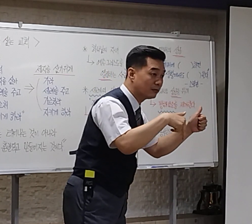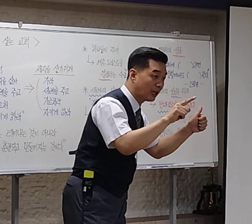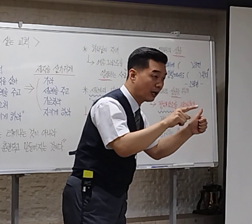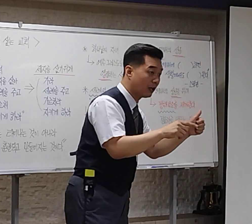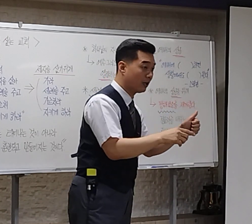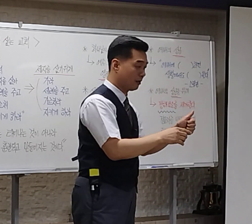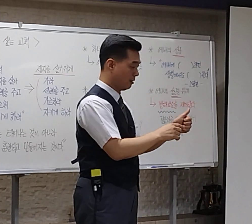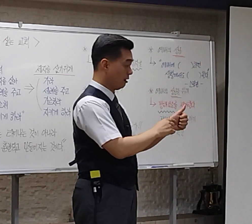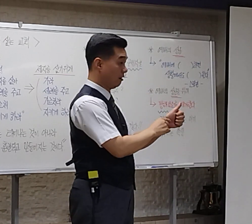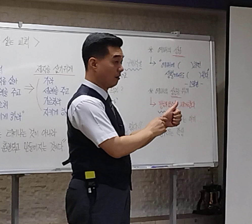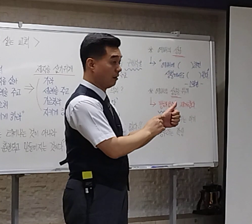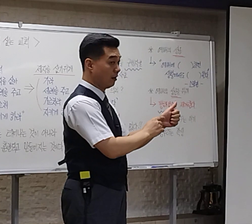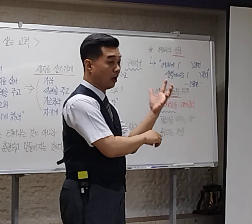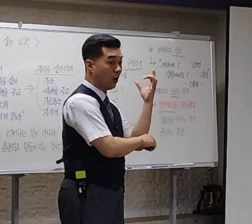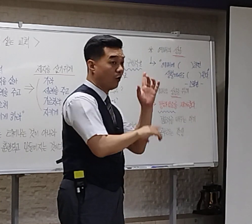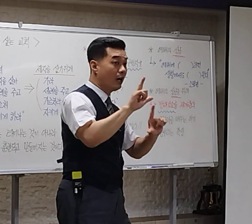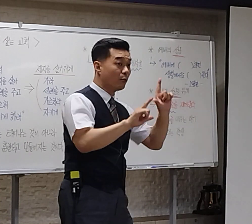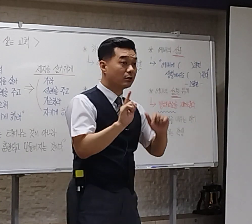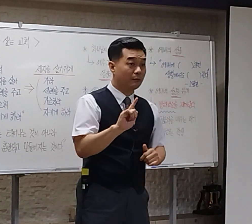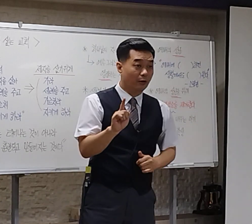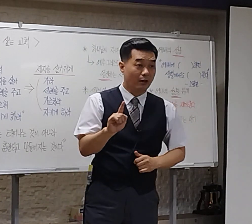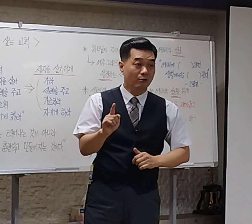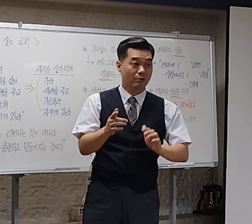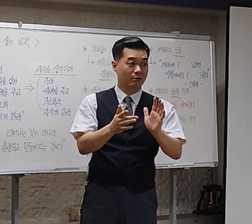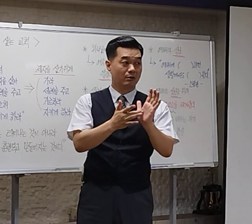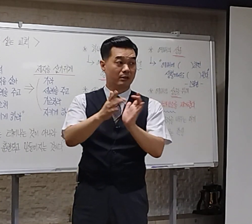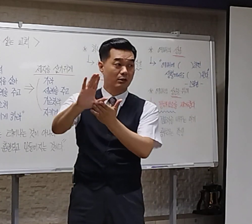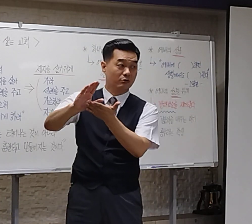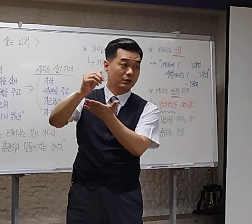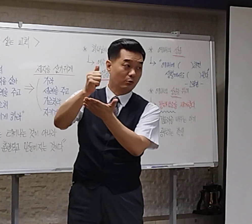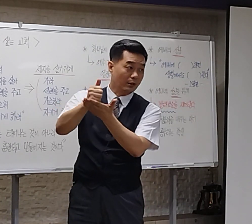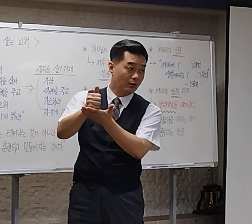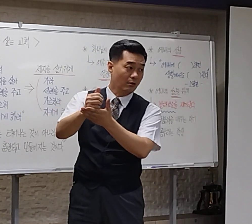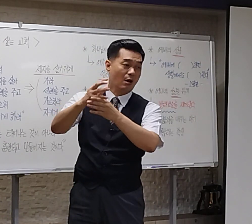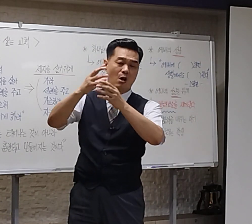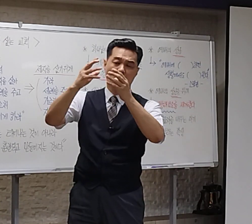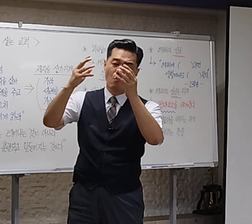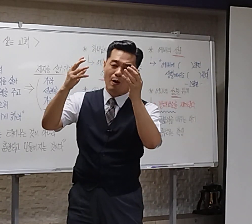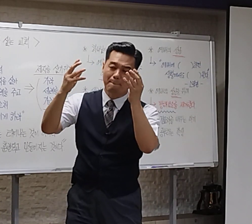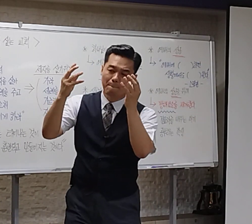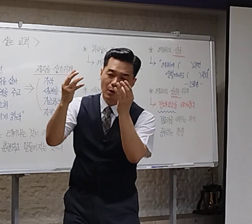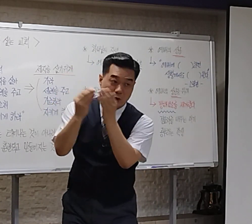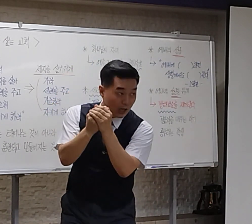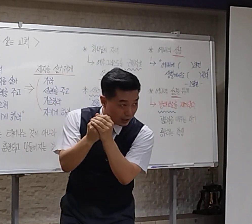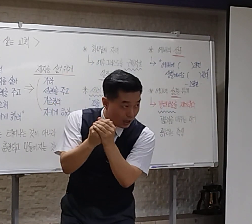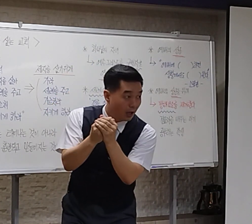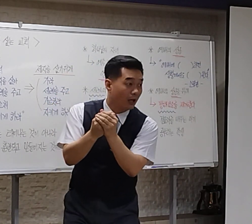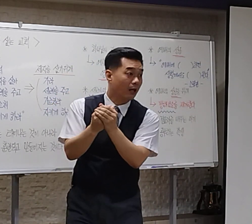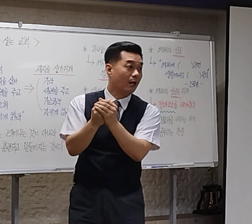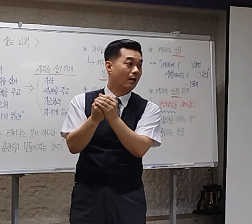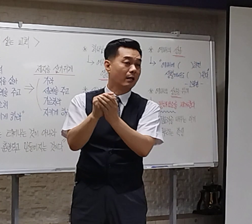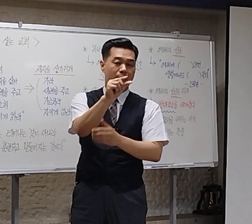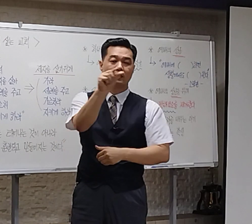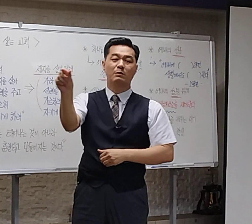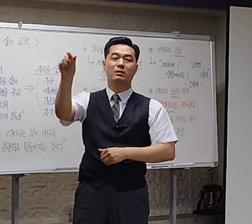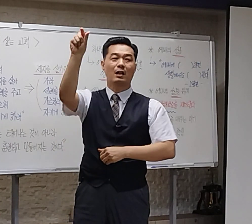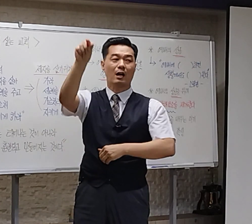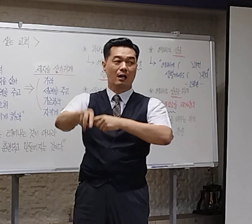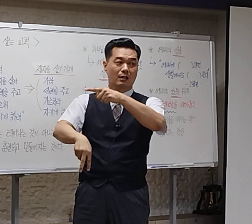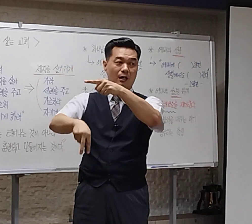그림자. 원래 모습은 뭐예요? 예수 그리스도께서 완벽하게 십자가에